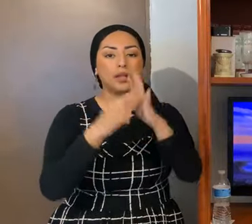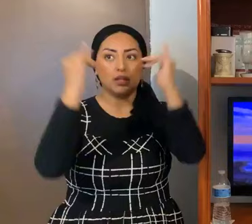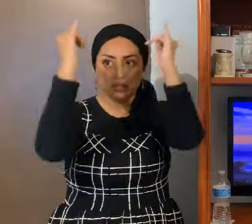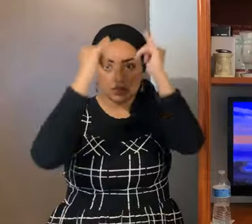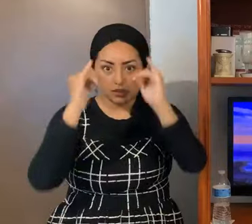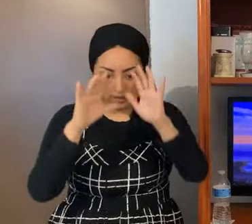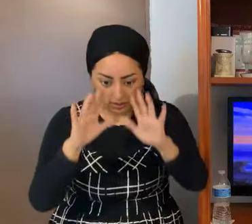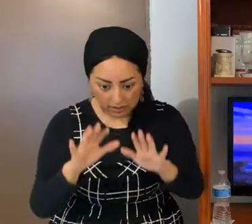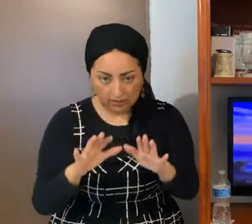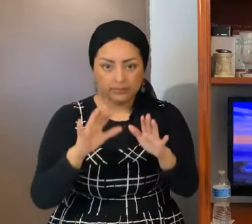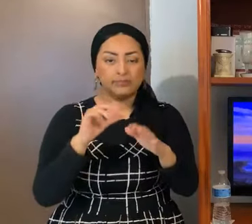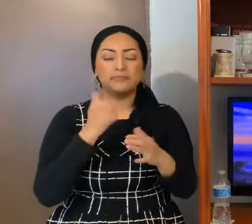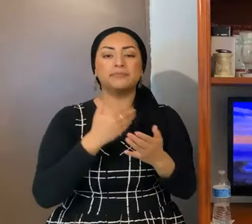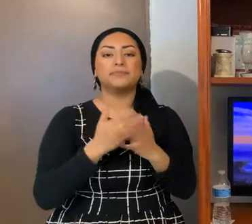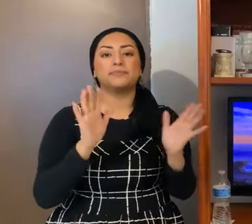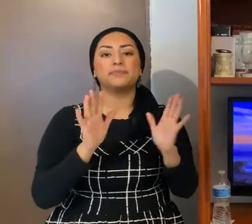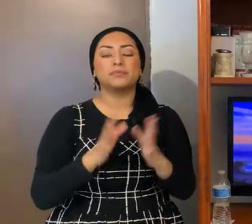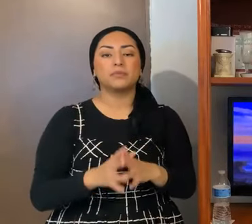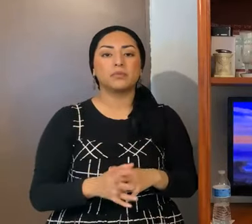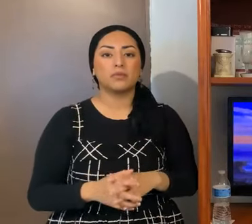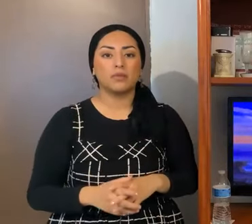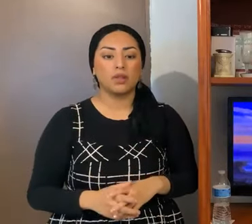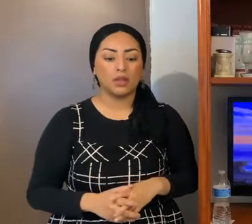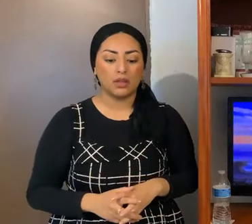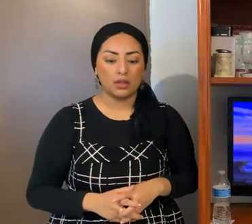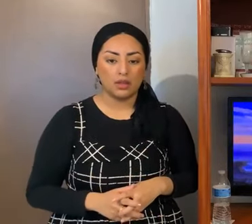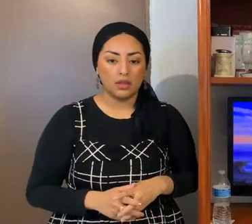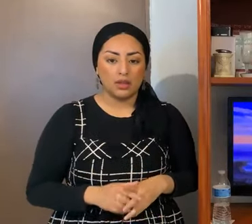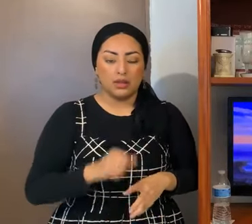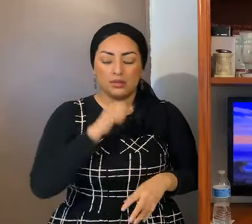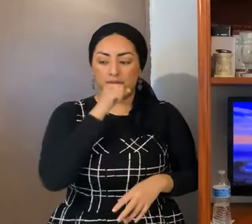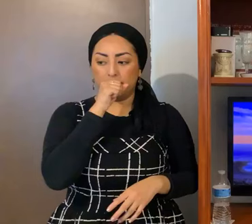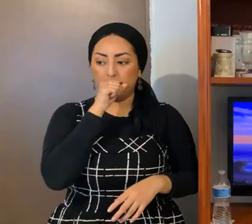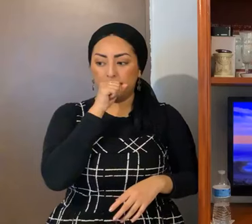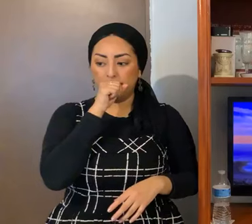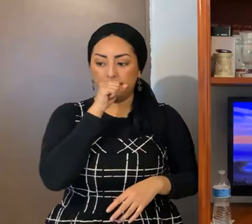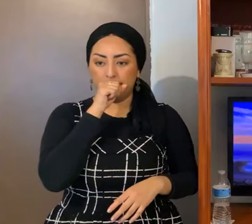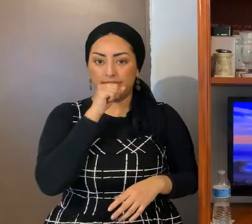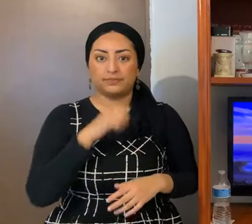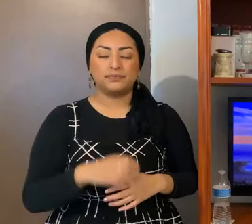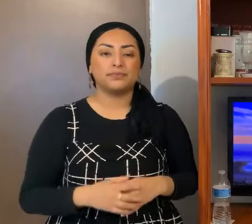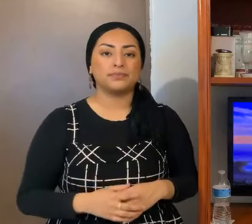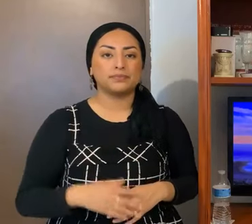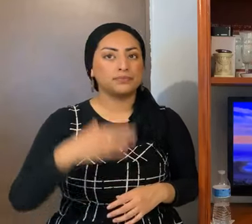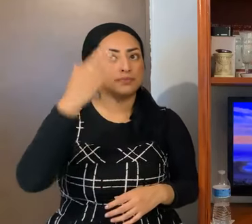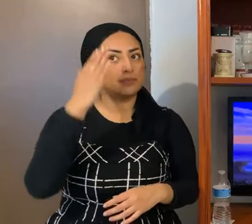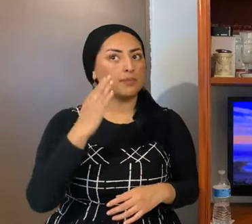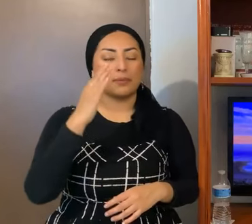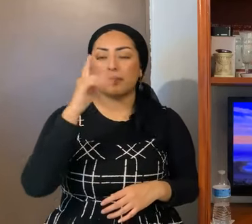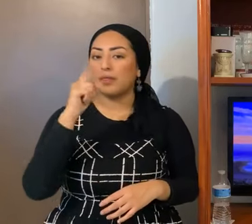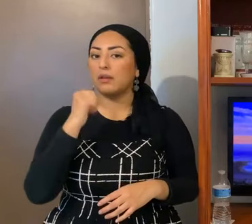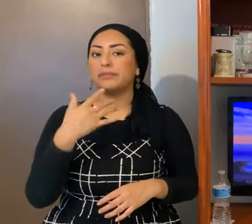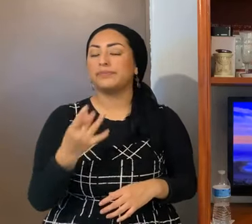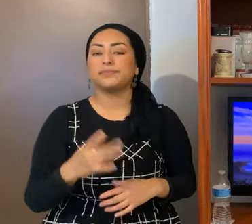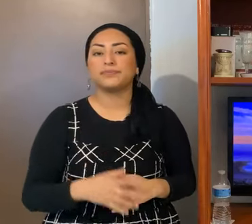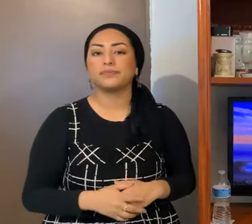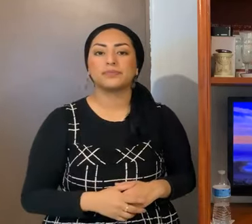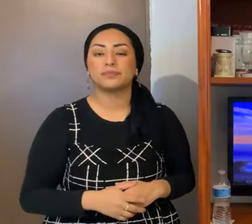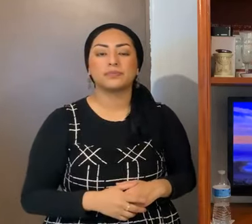idolatría. Están como derramando sangre, están haciendo algo que no le agrada al Eterno.